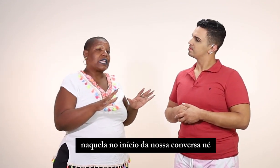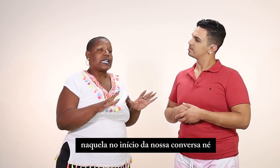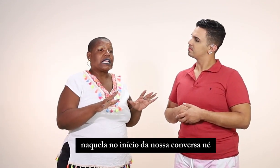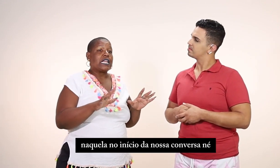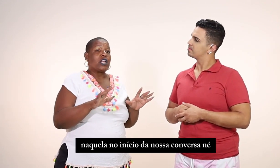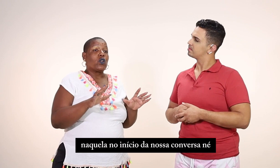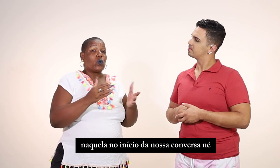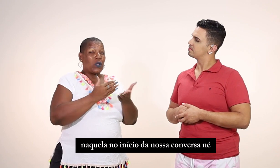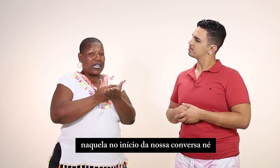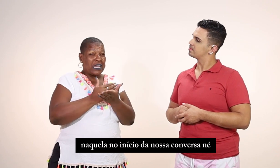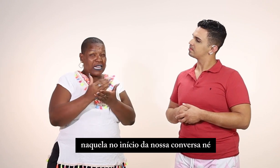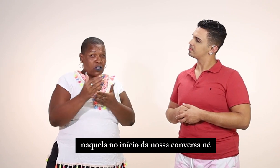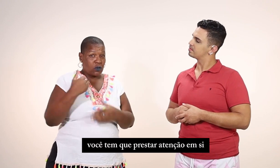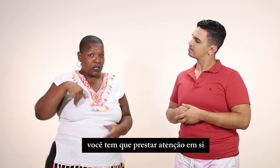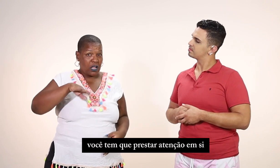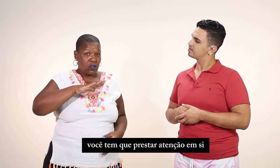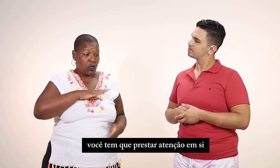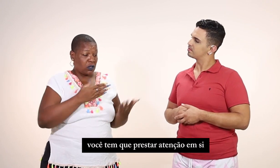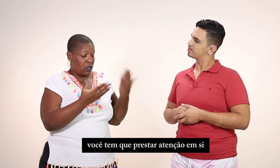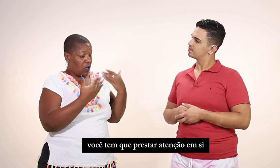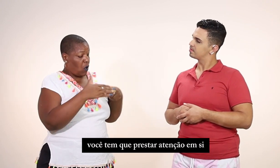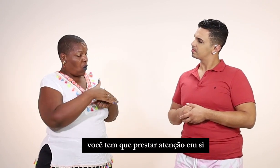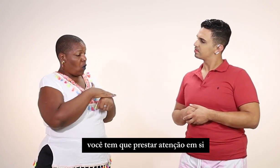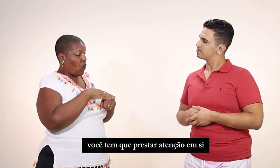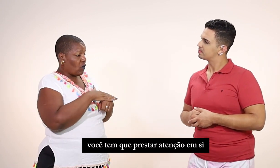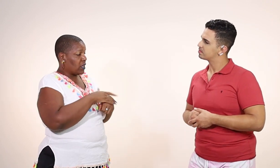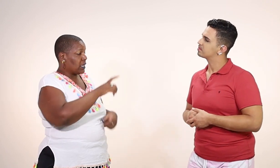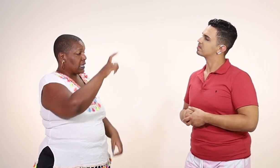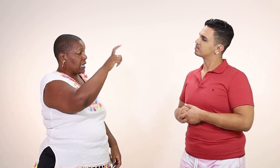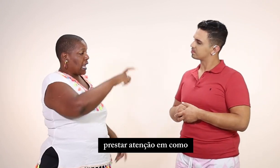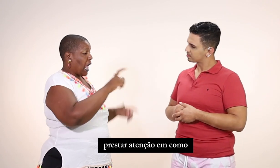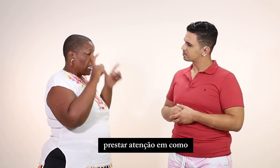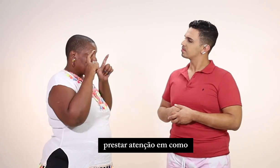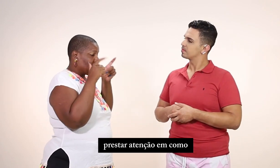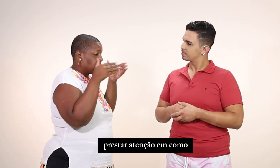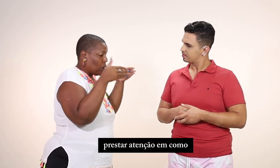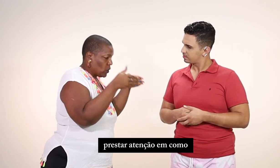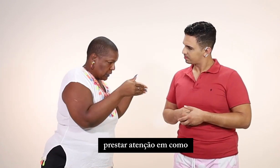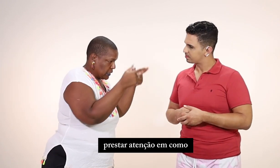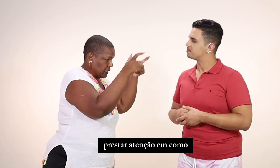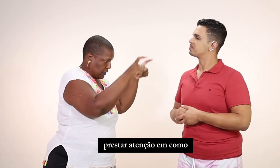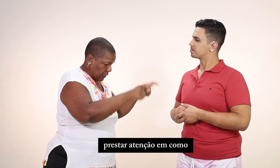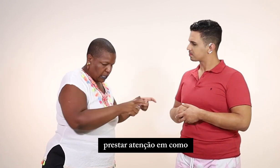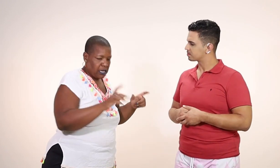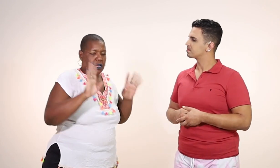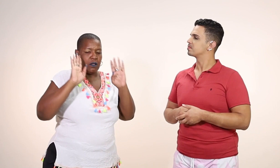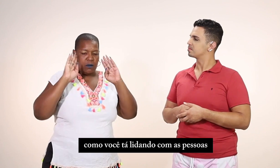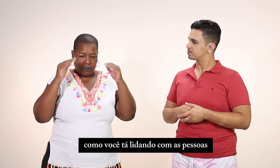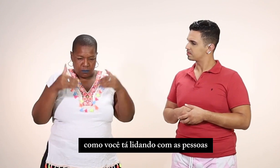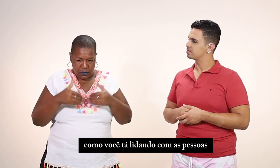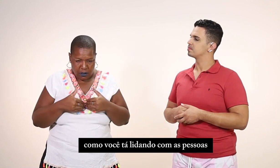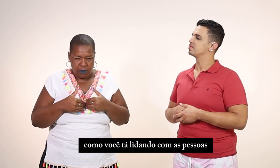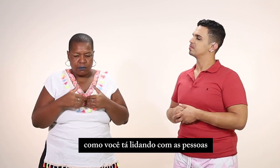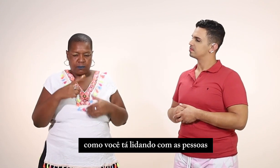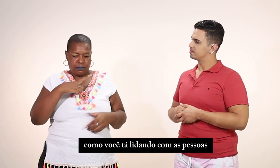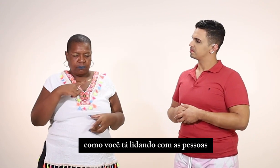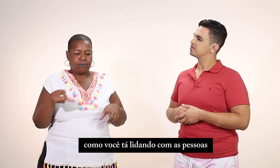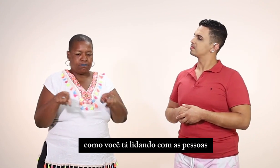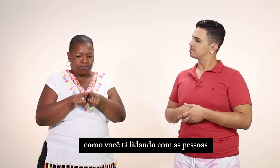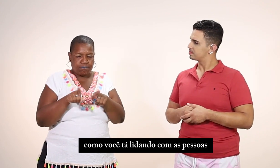no início da nossa conversa, né? Você tem que prestar atenção em si, prestar atenção em como como você está lidando com as pessoas,